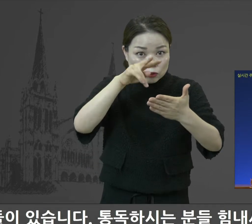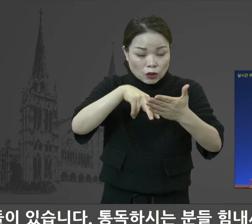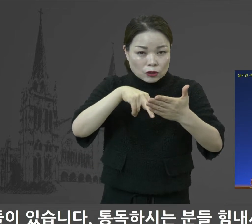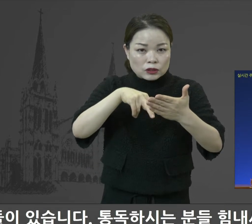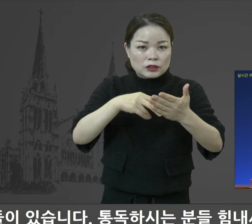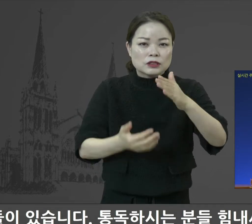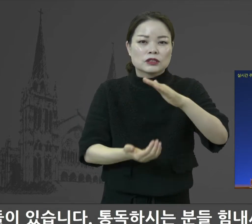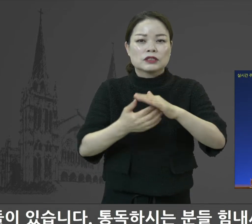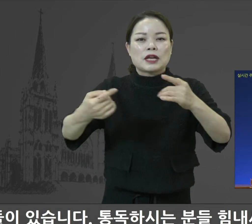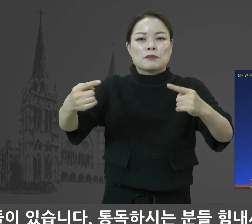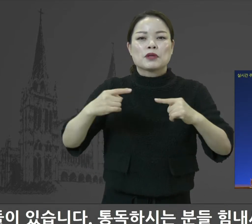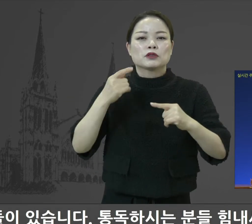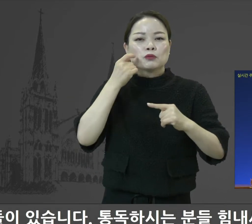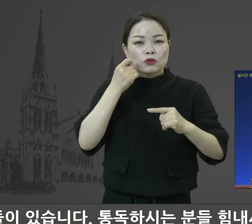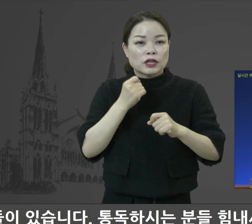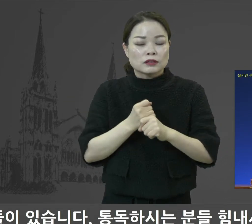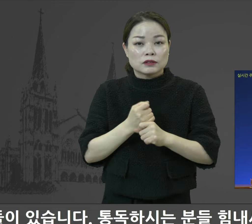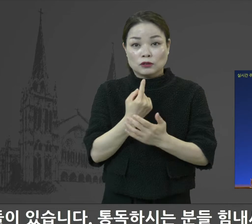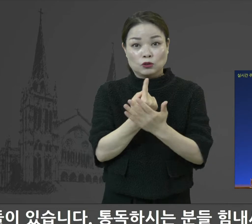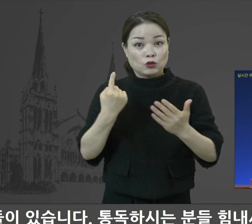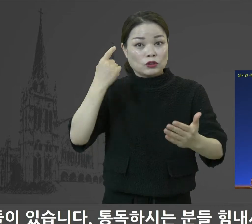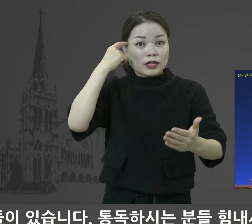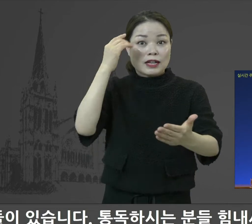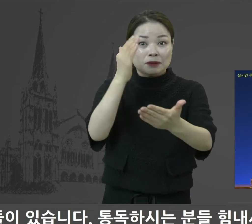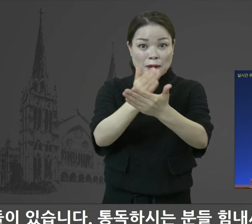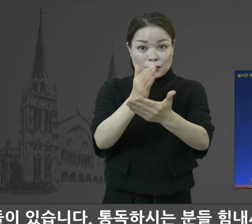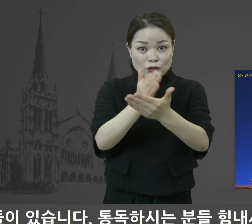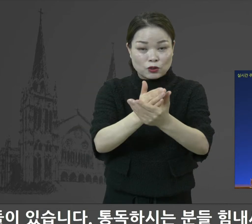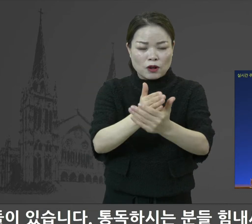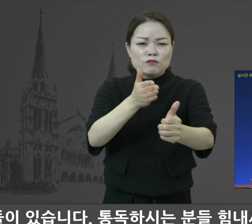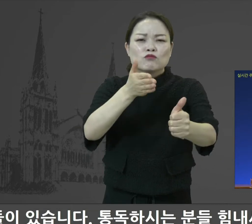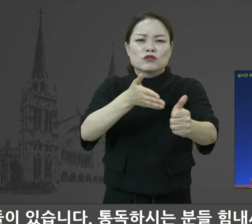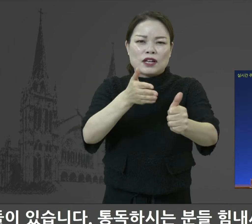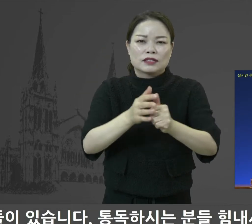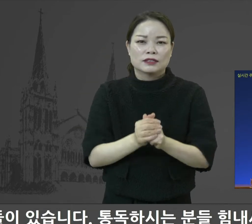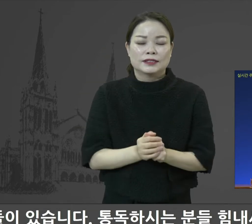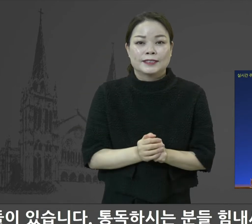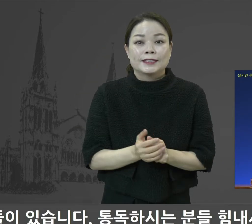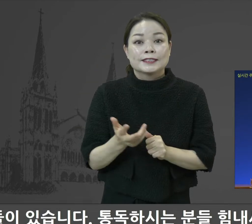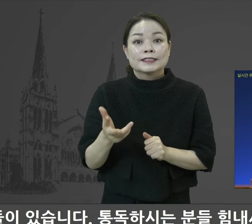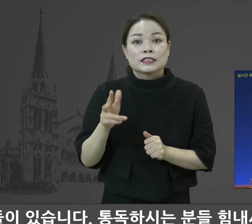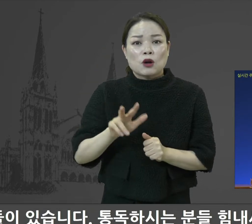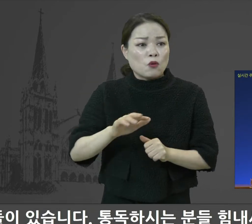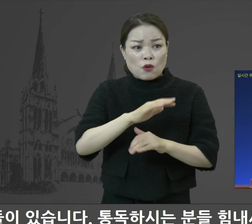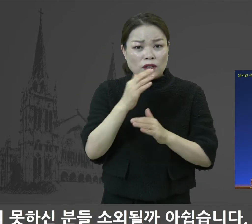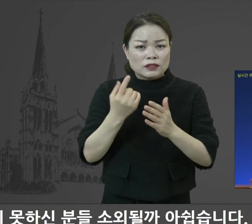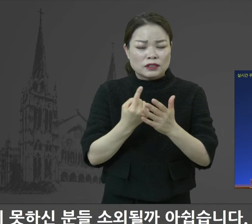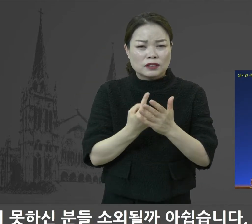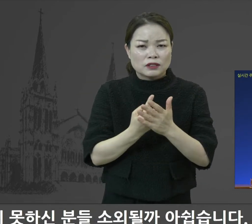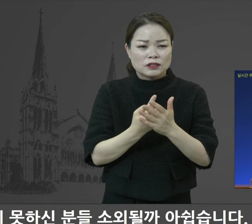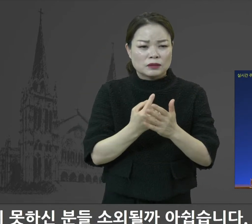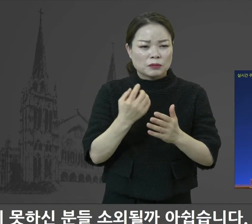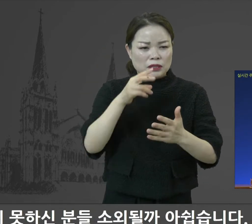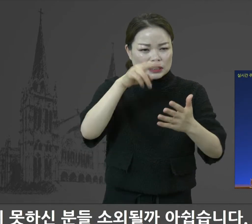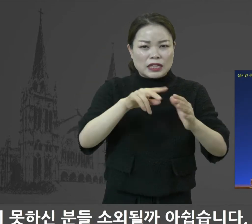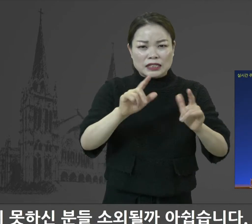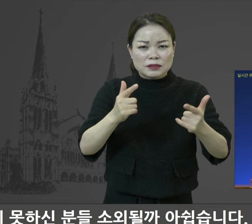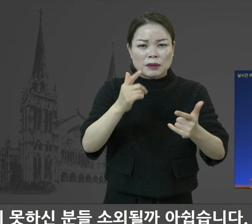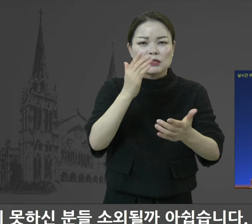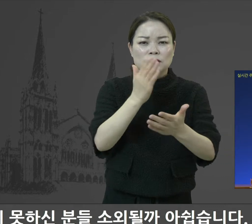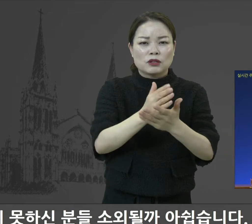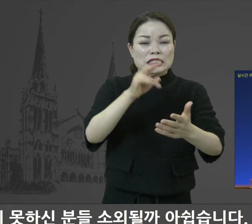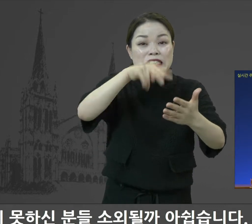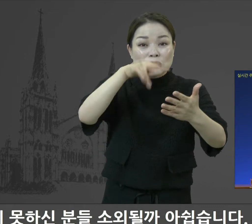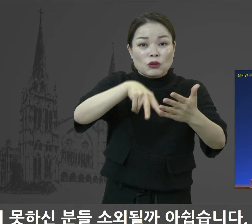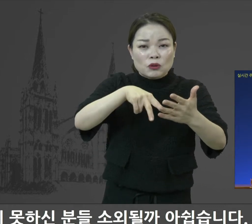못하신 분들도 여러분 전혀 소외되지 마시고요. 부탁드리기는 하지만 완전히 손 놓지 마시고요. 형편이 어려워서